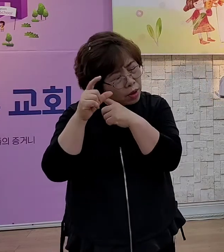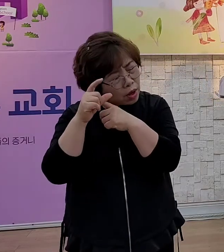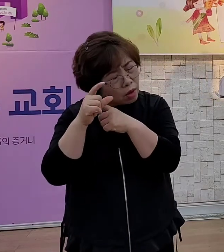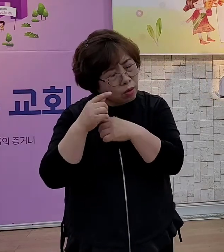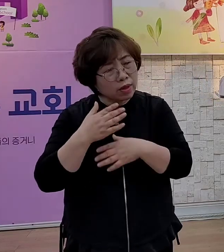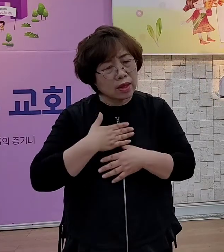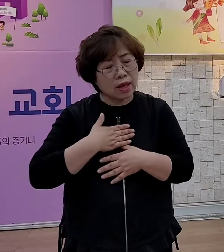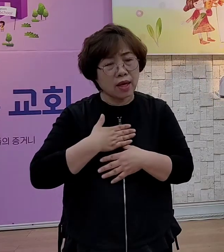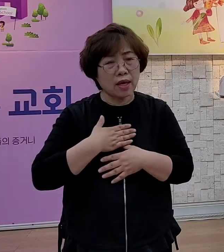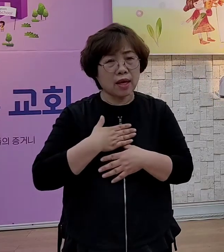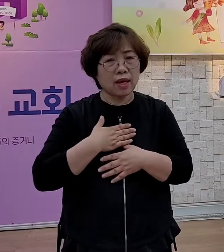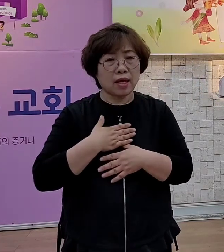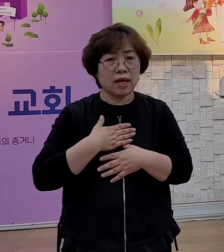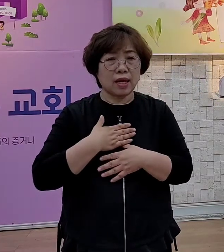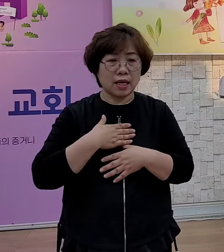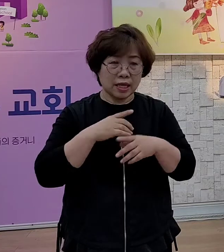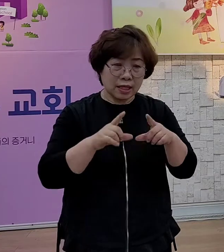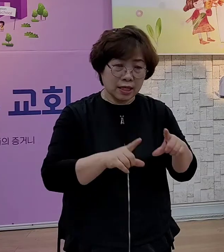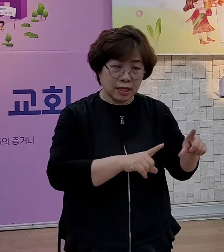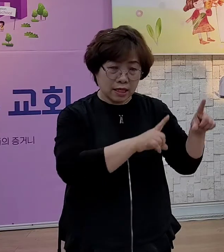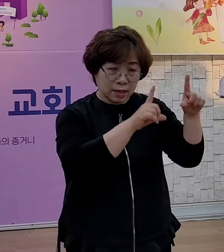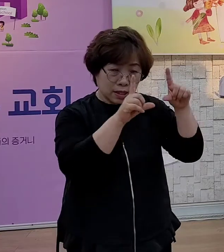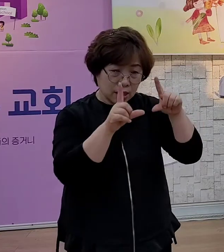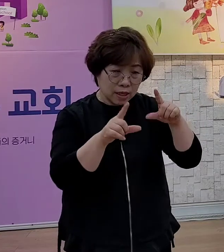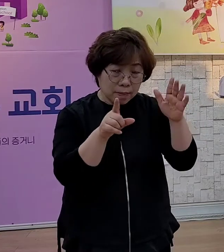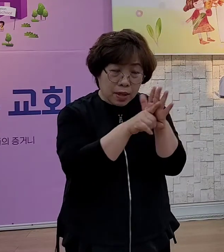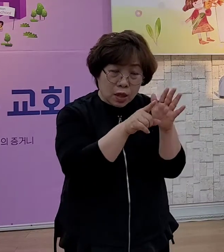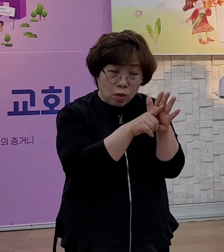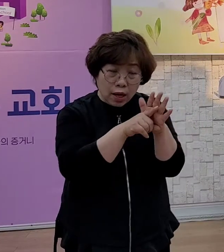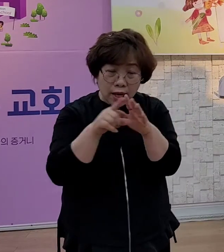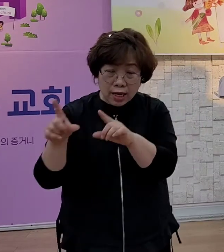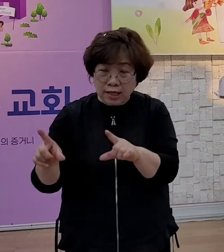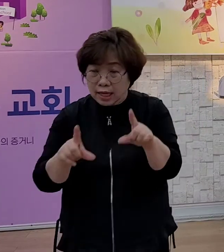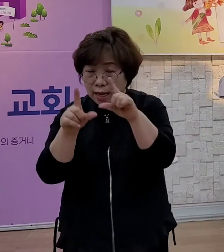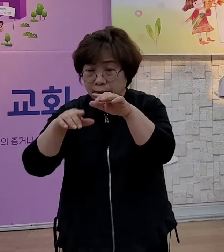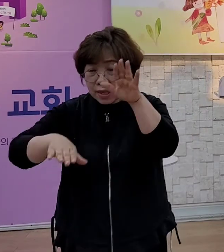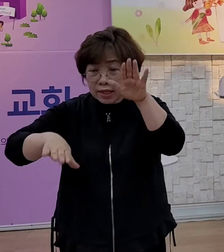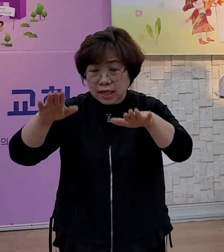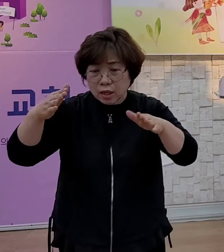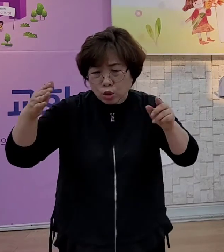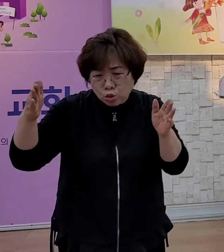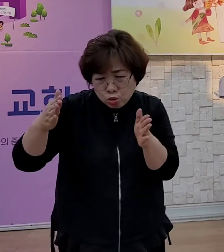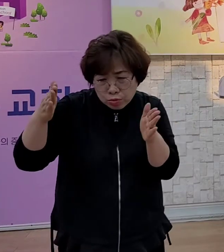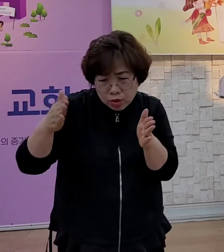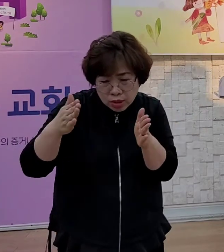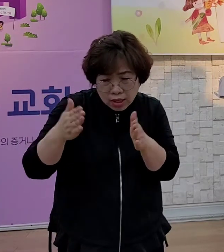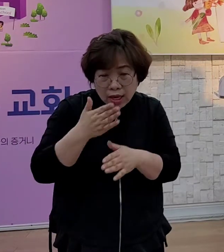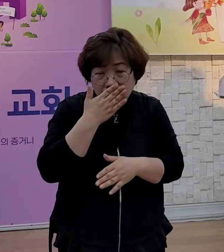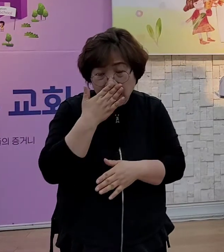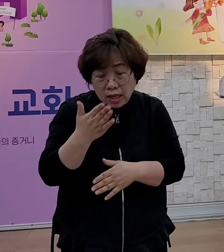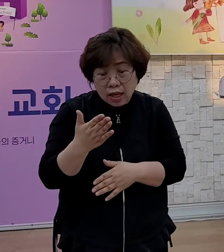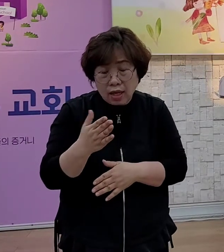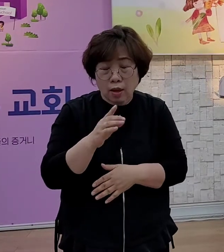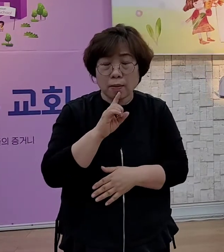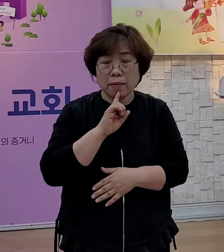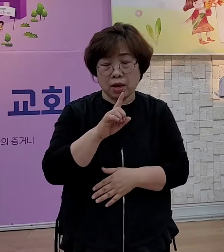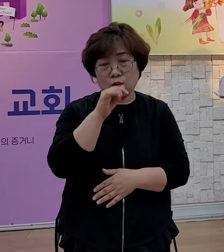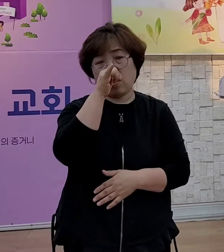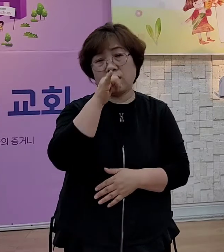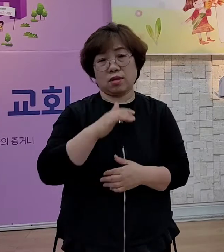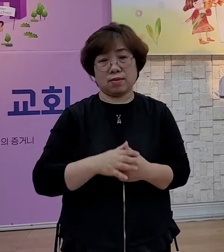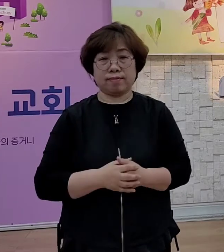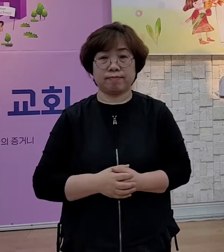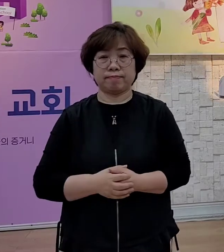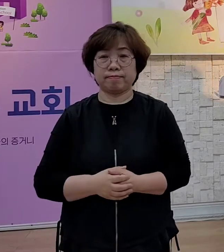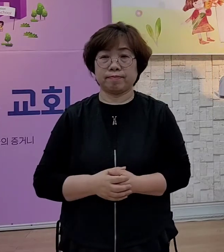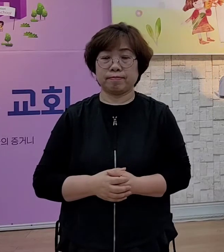지식과 삶의 이 차이, 이 갭을 점점 이 말씀대로 살면 줄여나갈 수 있을 것이다 라는